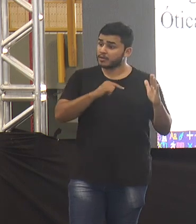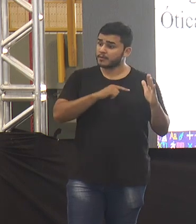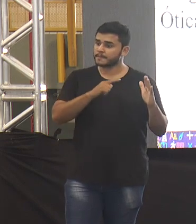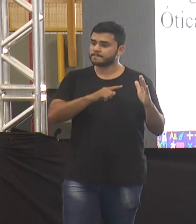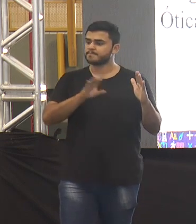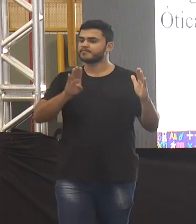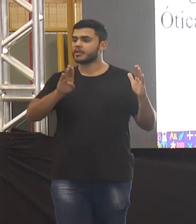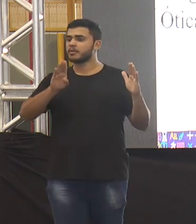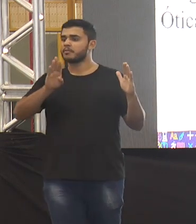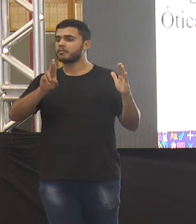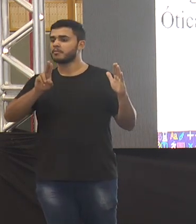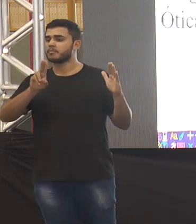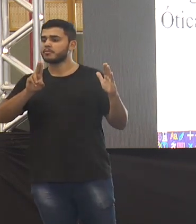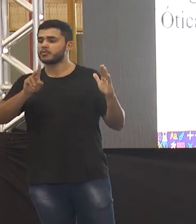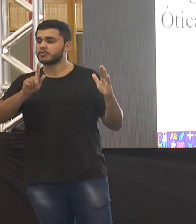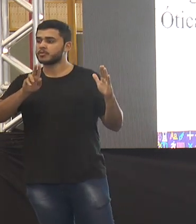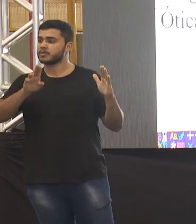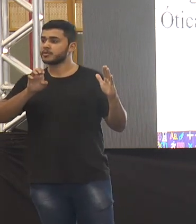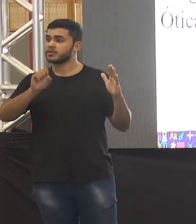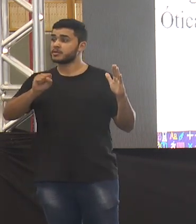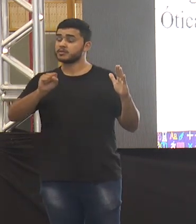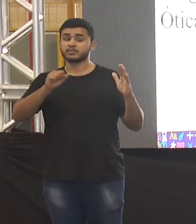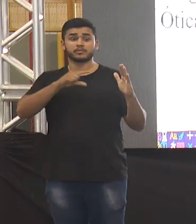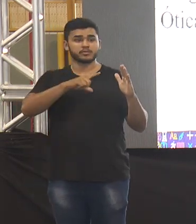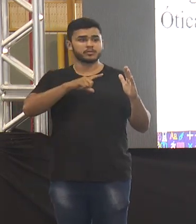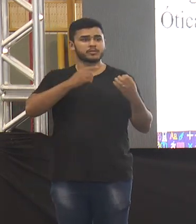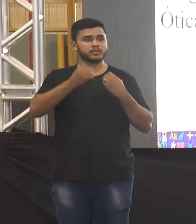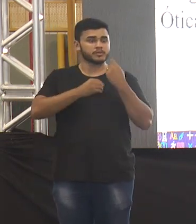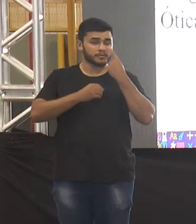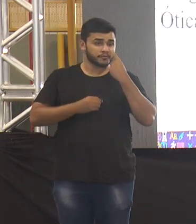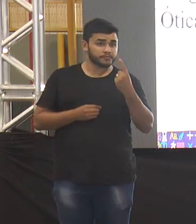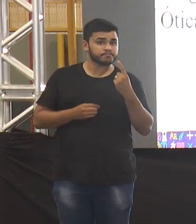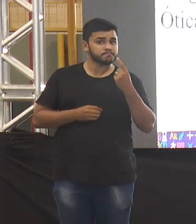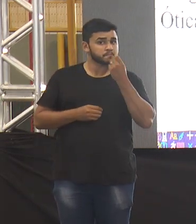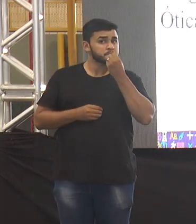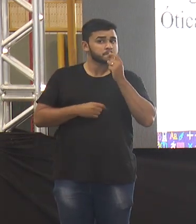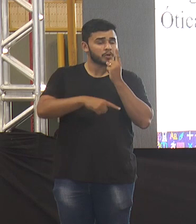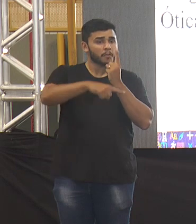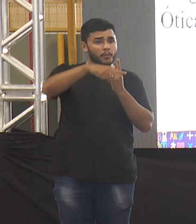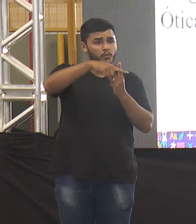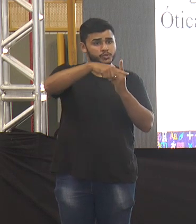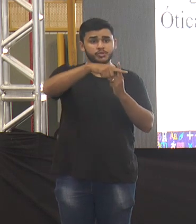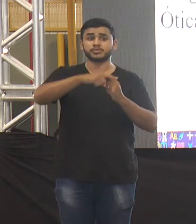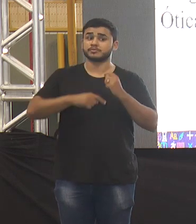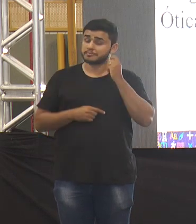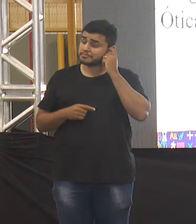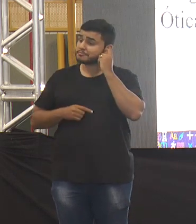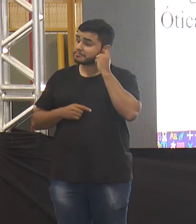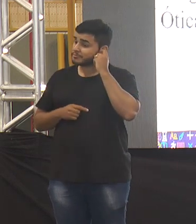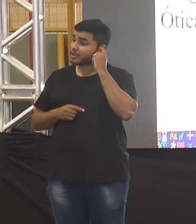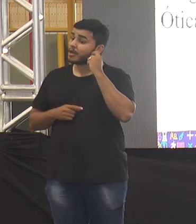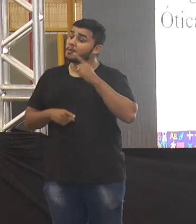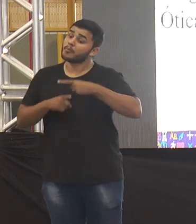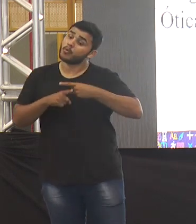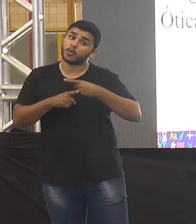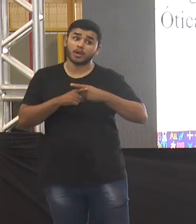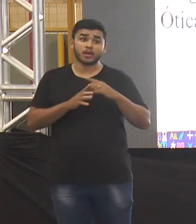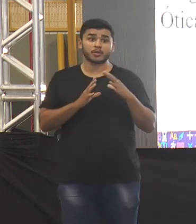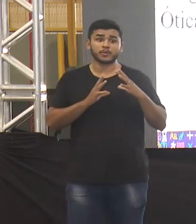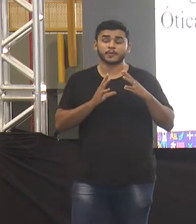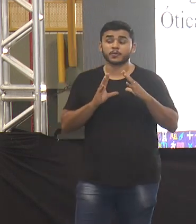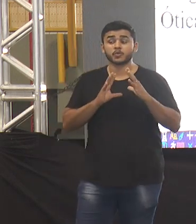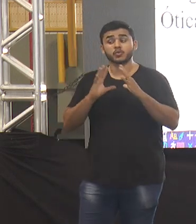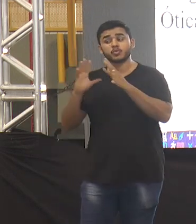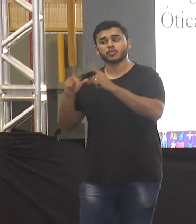ótica positiva. No realismo, critica a burguesia. O realismo critica a burguesia e todas